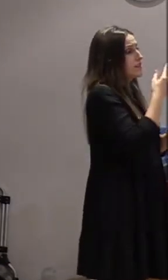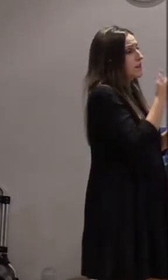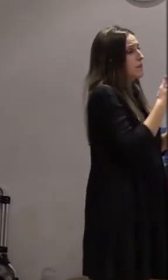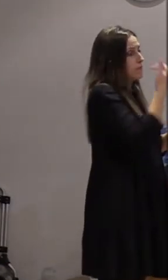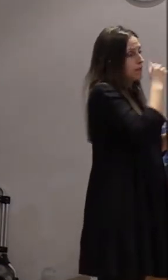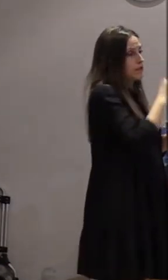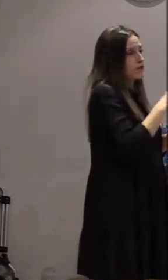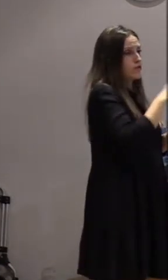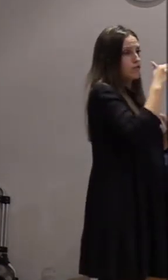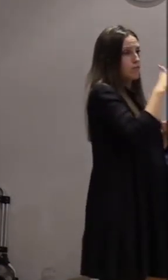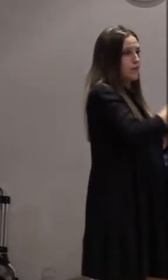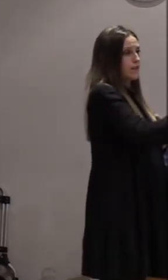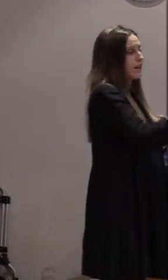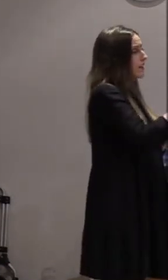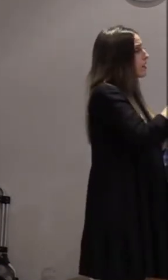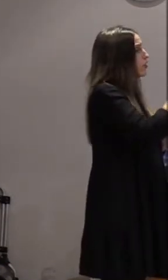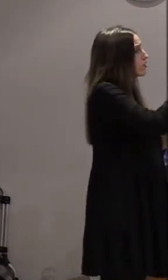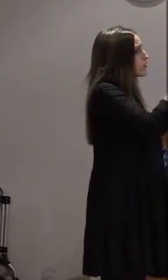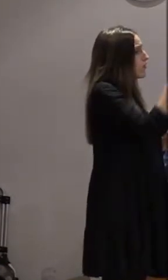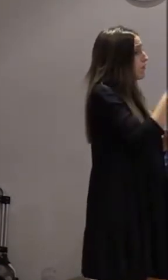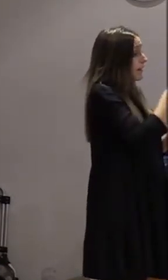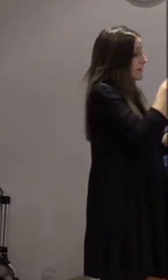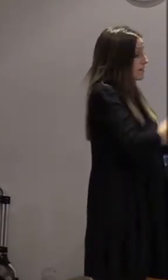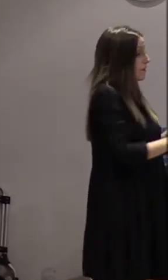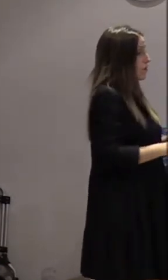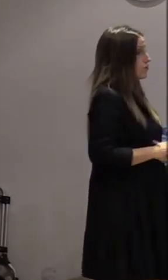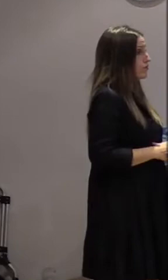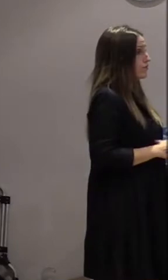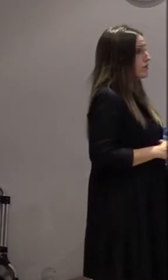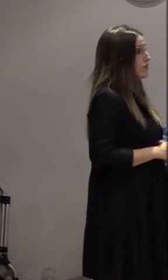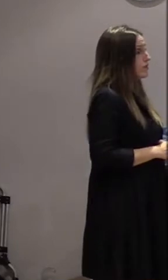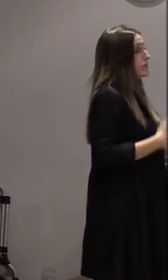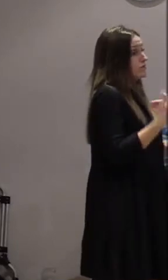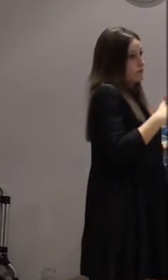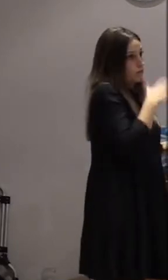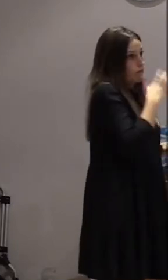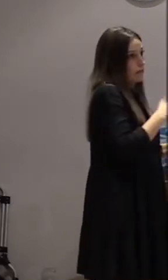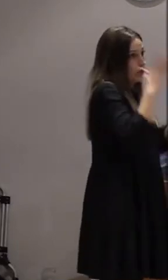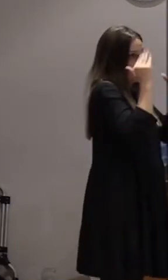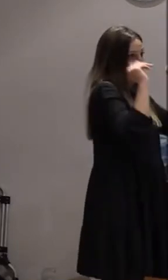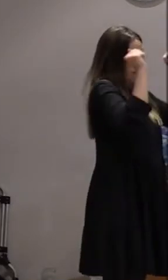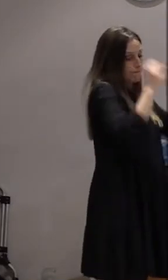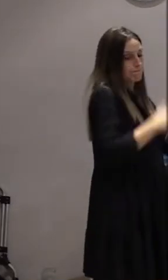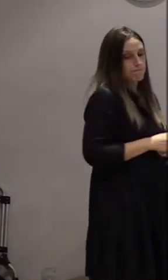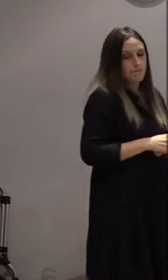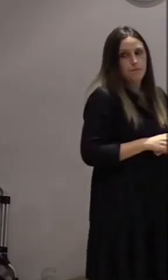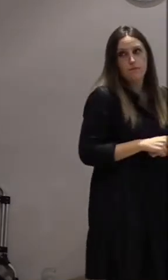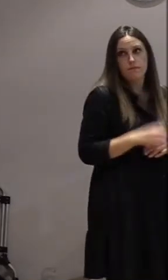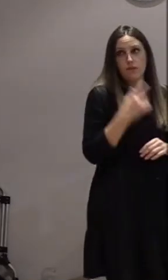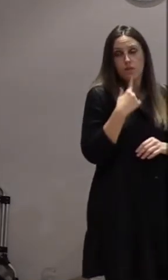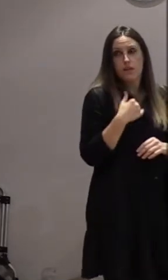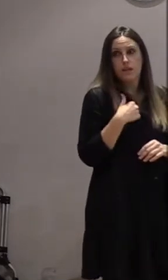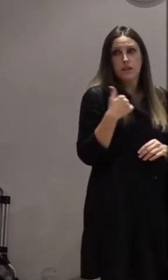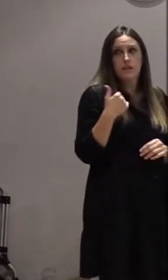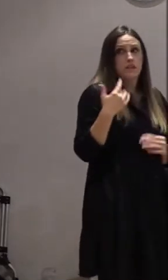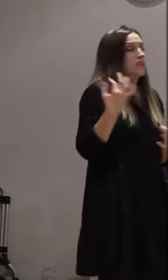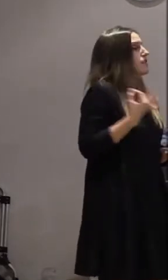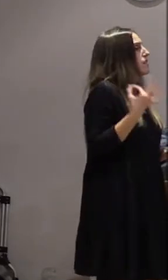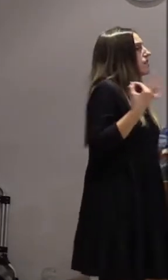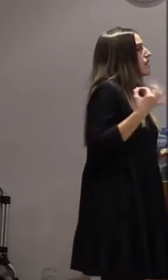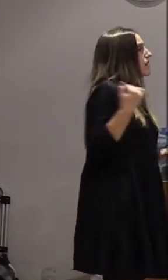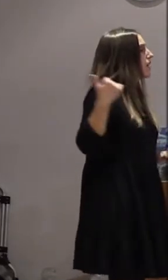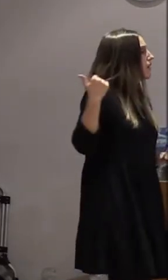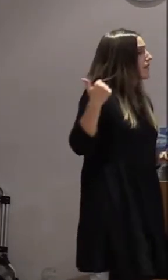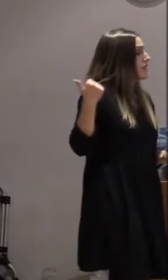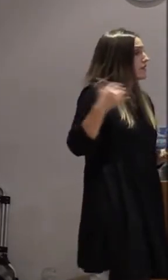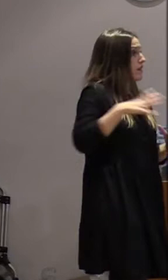paisaje de los Países Bajos, él vivía por allí, actual Holanda. Y me diréis, bueno, ¿y qué hace aquella montaña ahí al